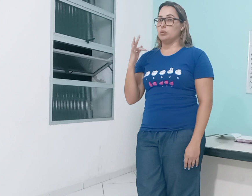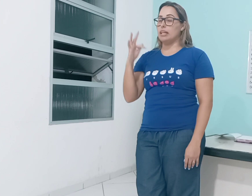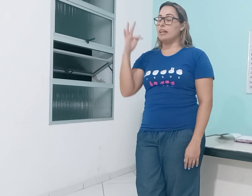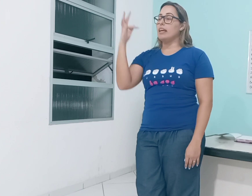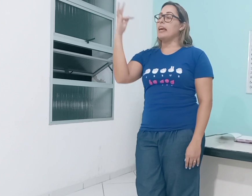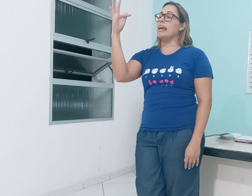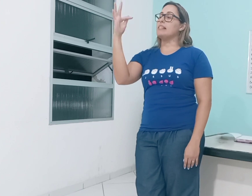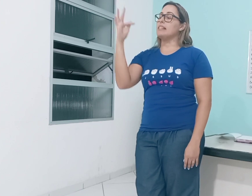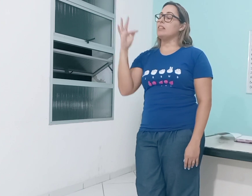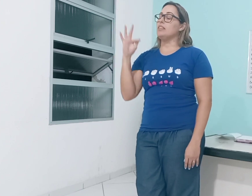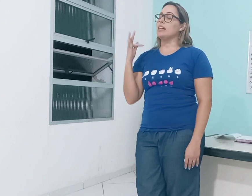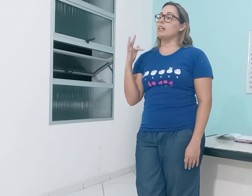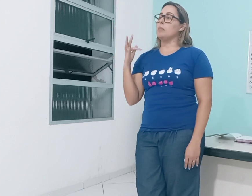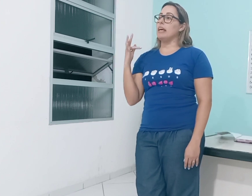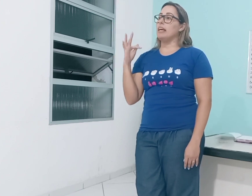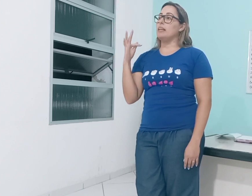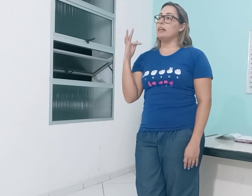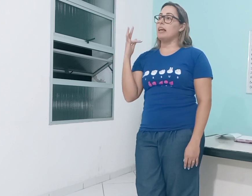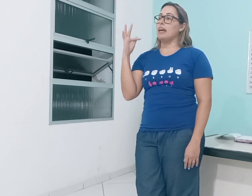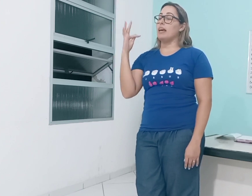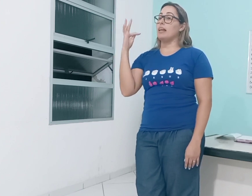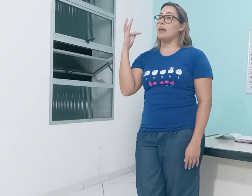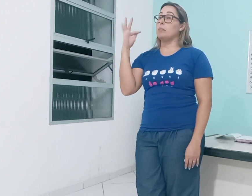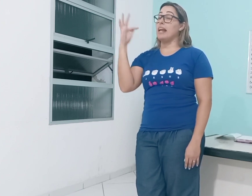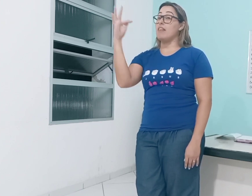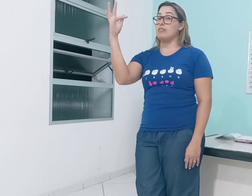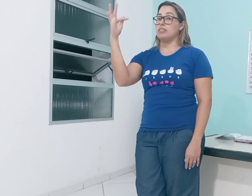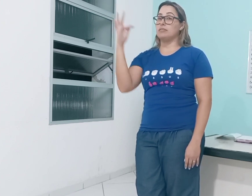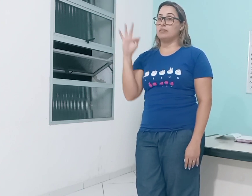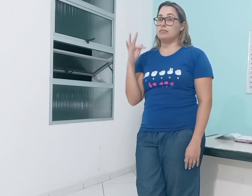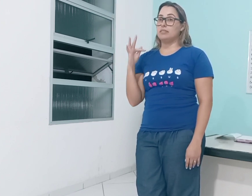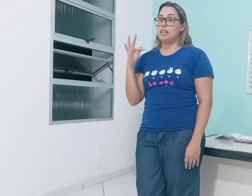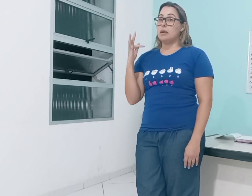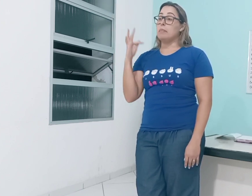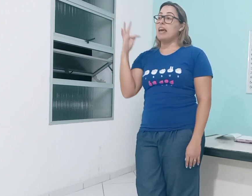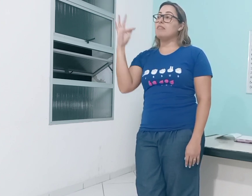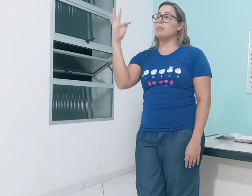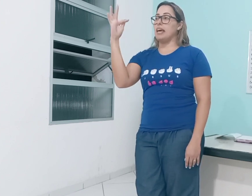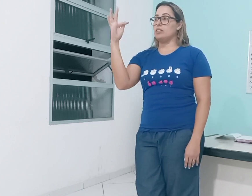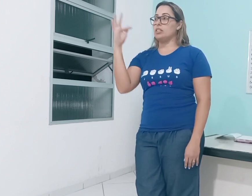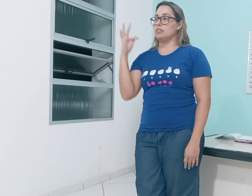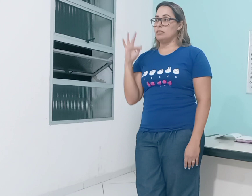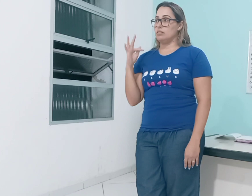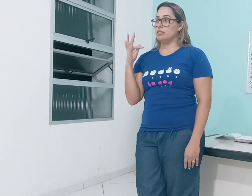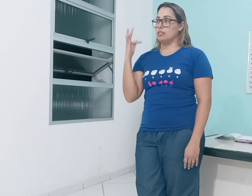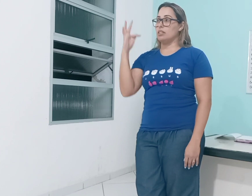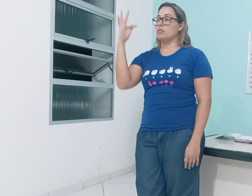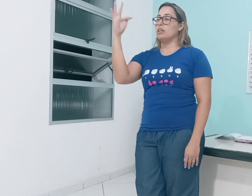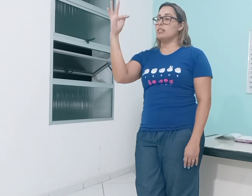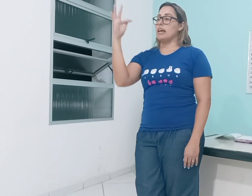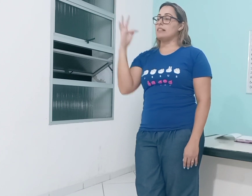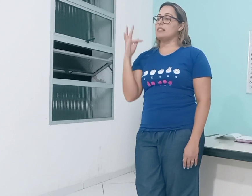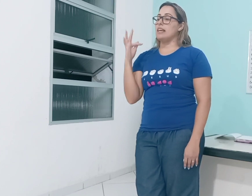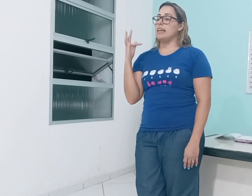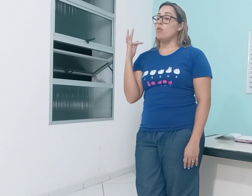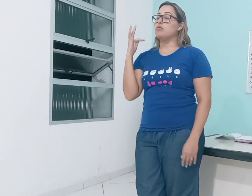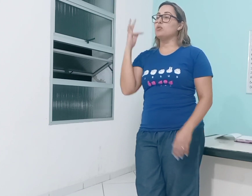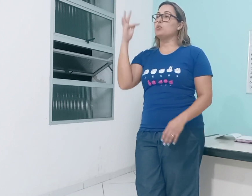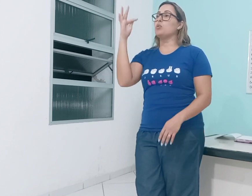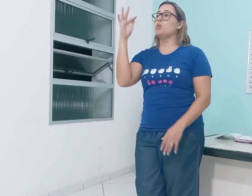né? Ele significa também breve, brevemente. Entendeu? Quer dizer que é um futuro